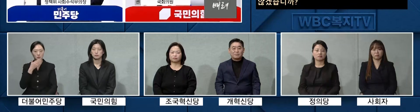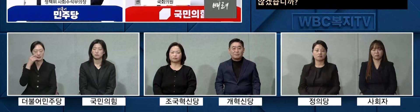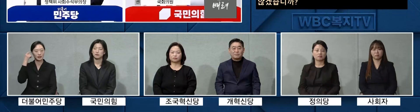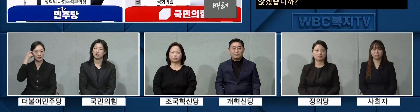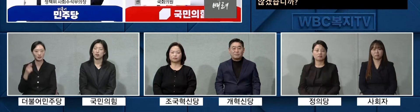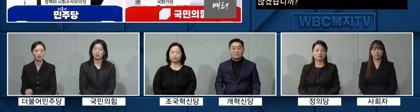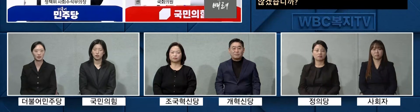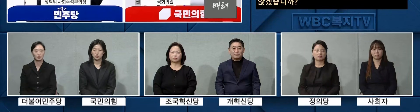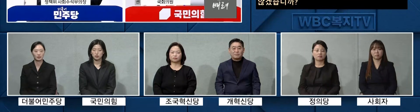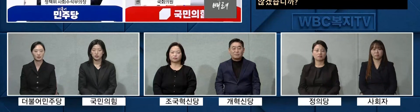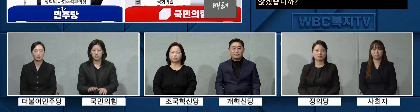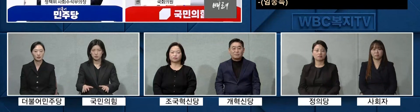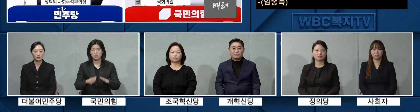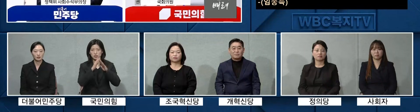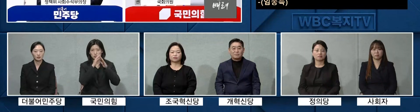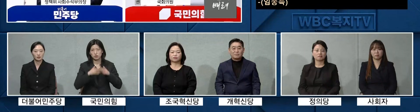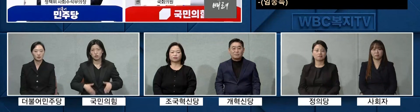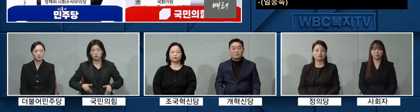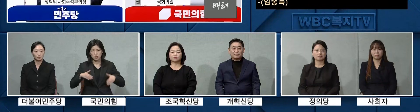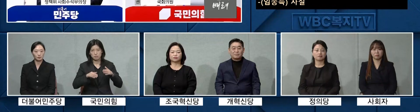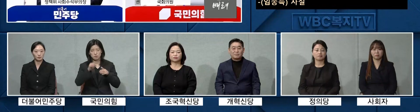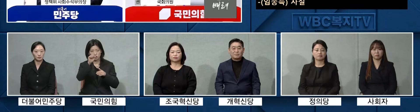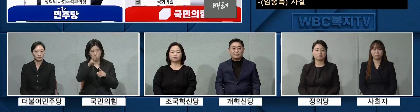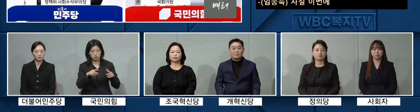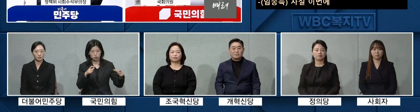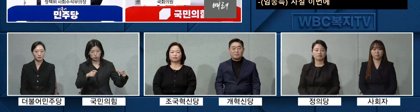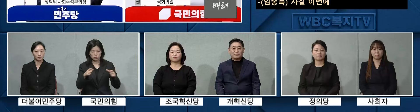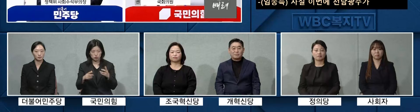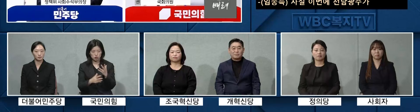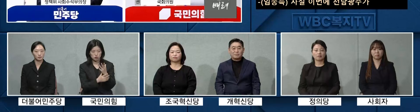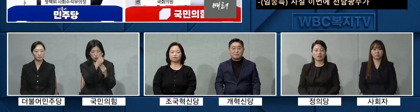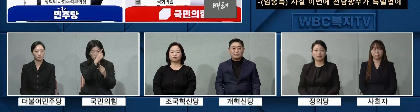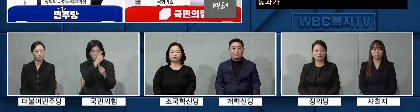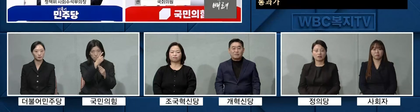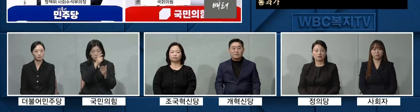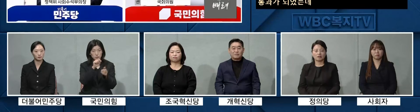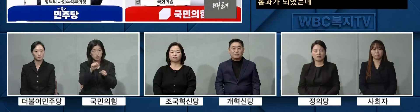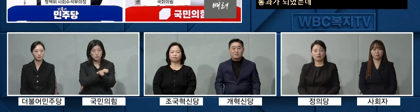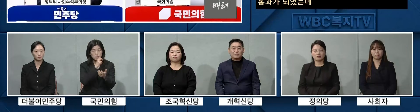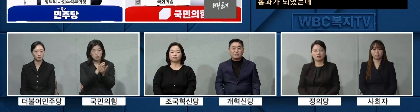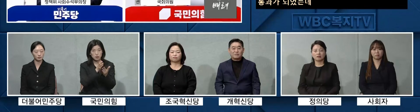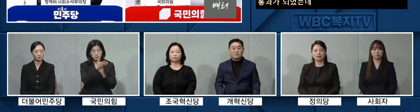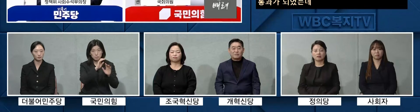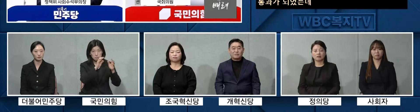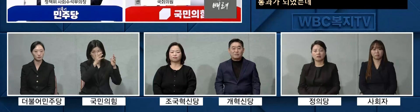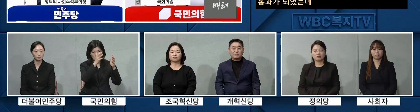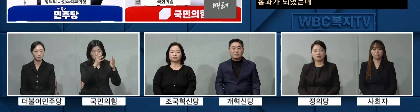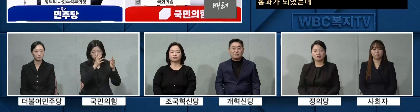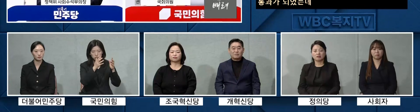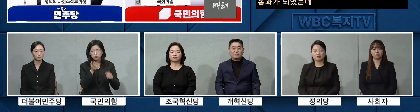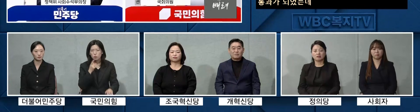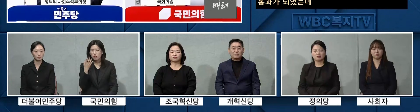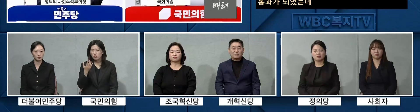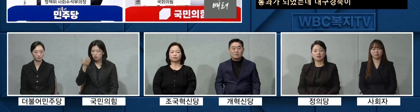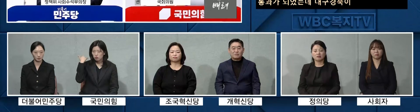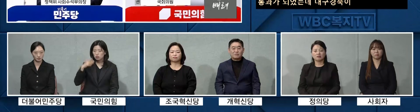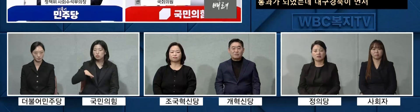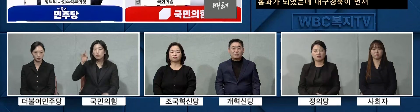사실 이번에 전남 광주가 특별법이 통과가 되었는데 대구 경북이 먼저 추진을 사실 했던